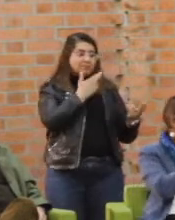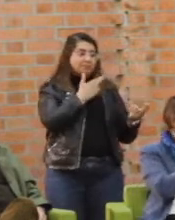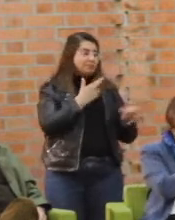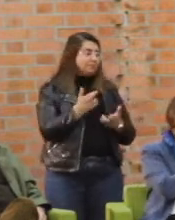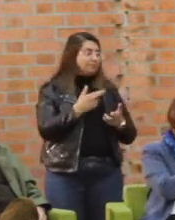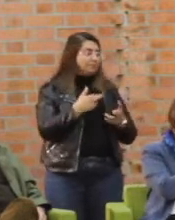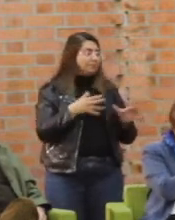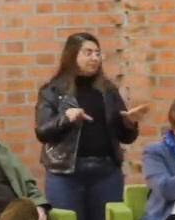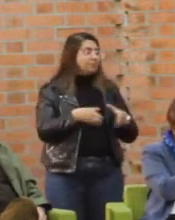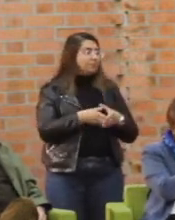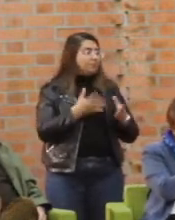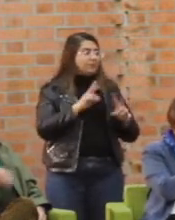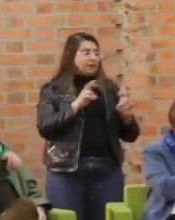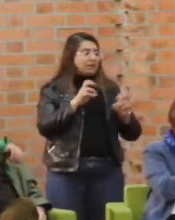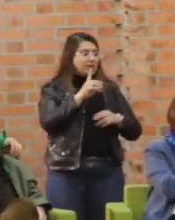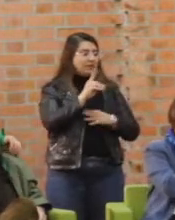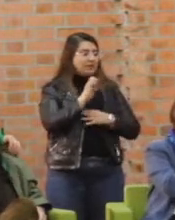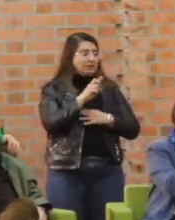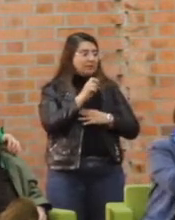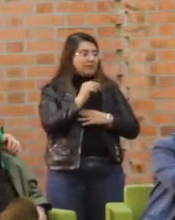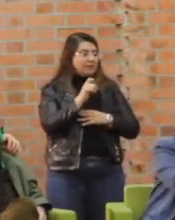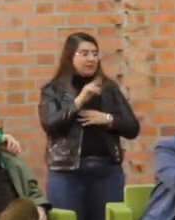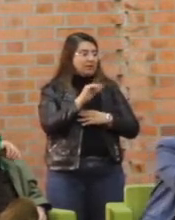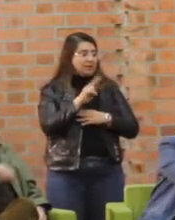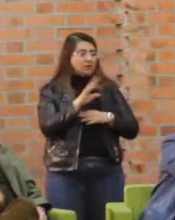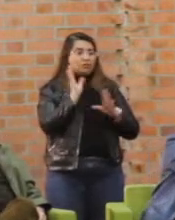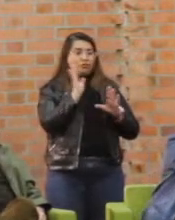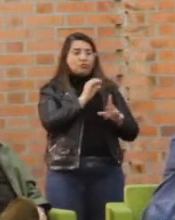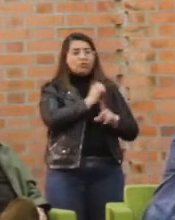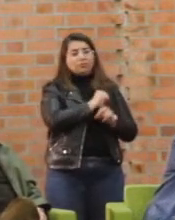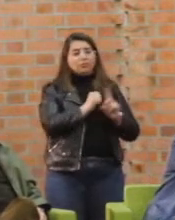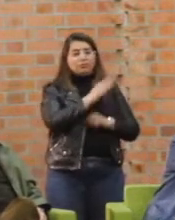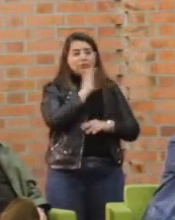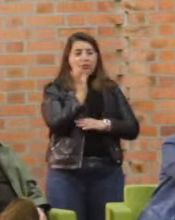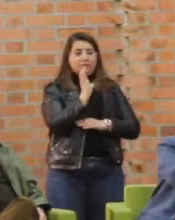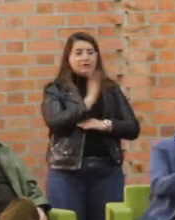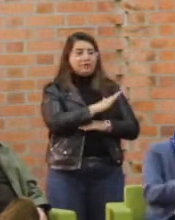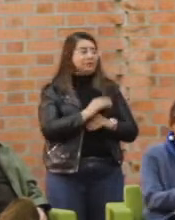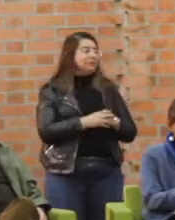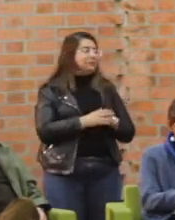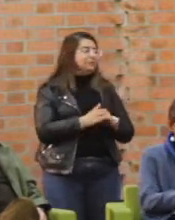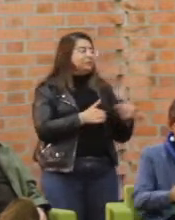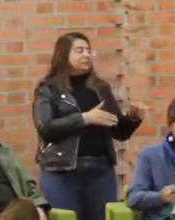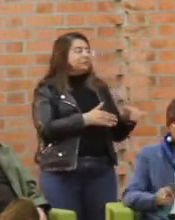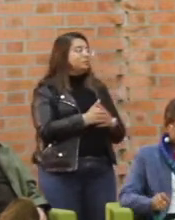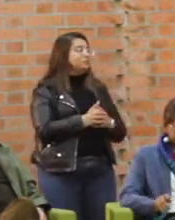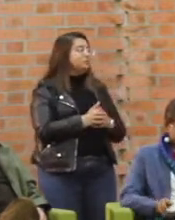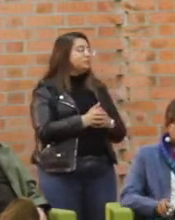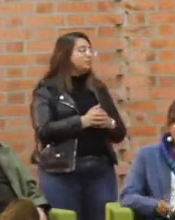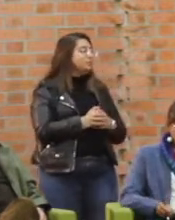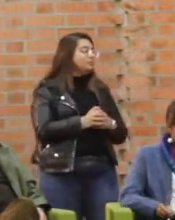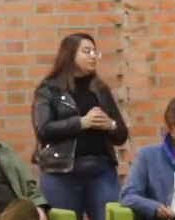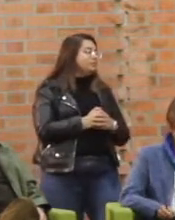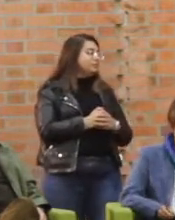la despenalización del aborto en la sociedad colombiana Bueno